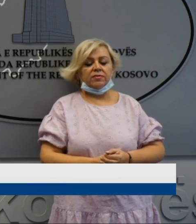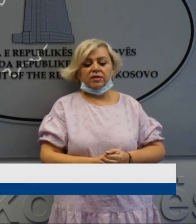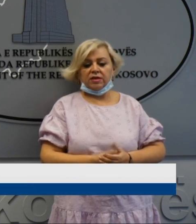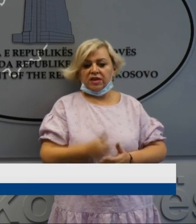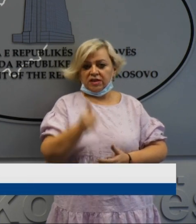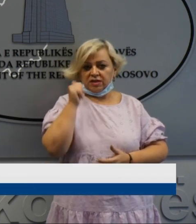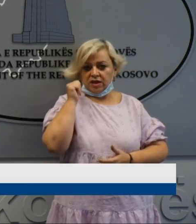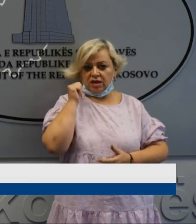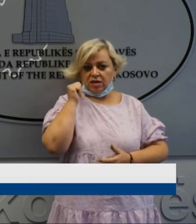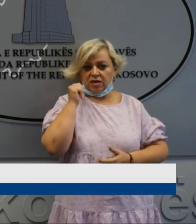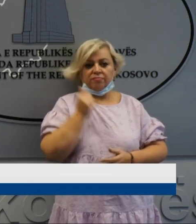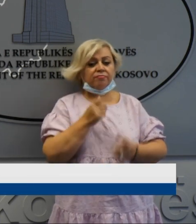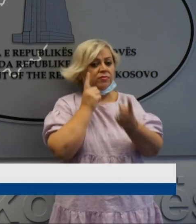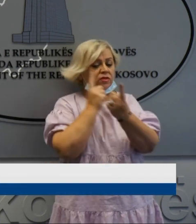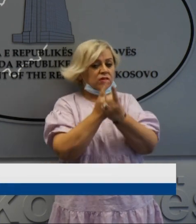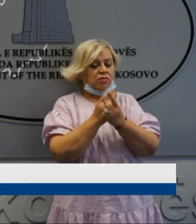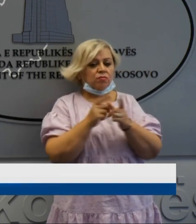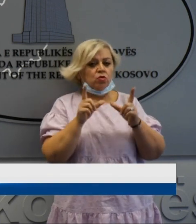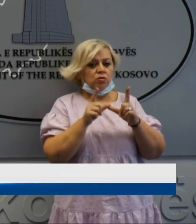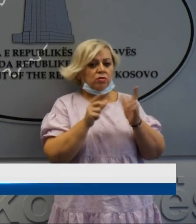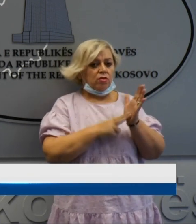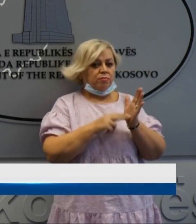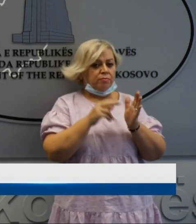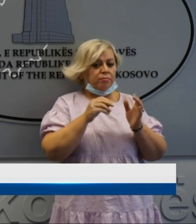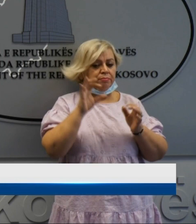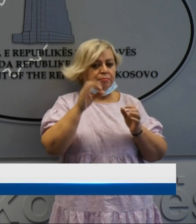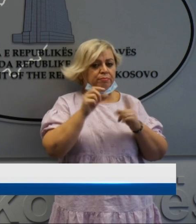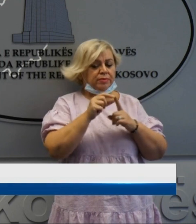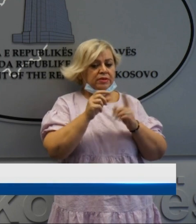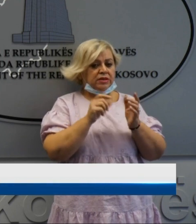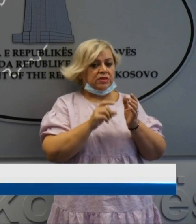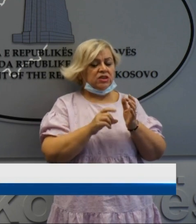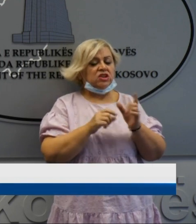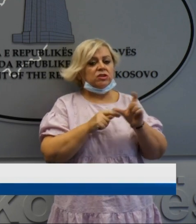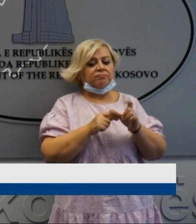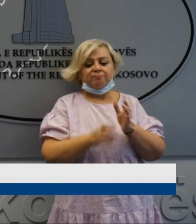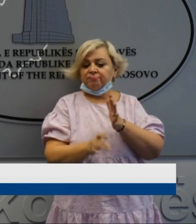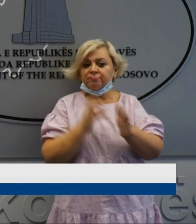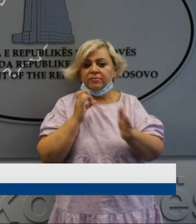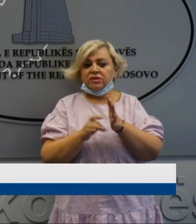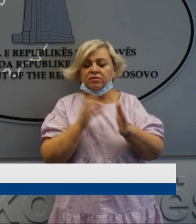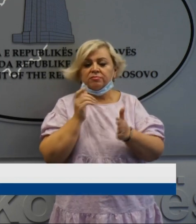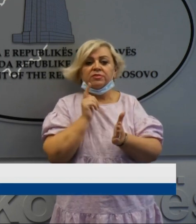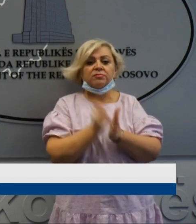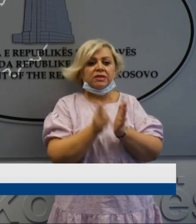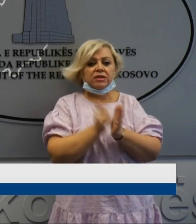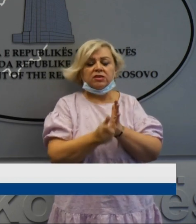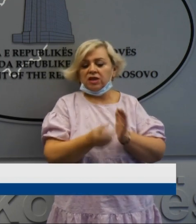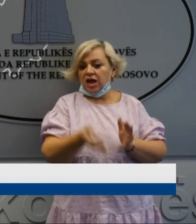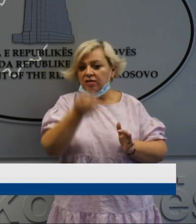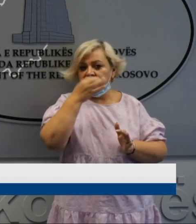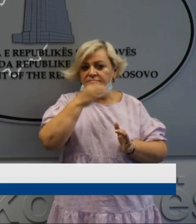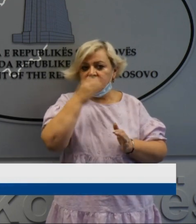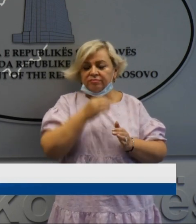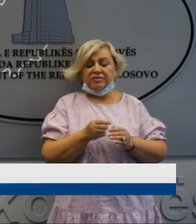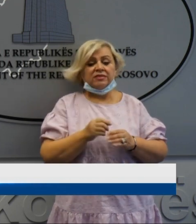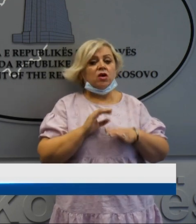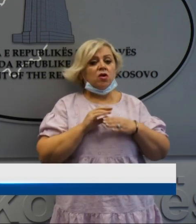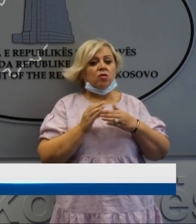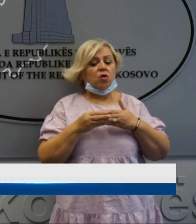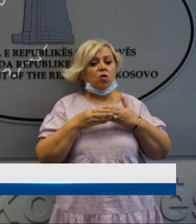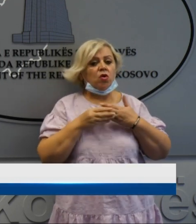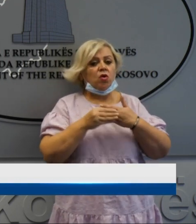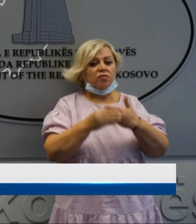Dje janë mbajtur gjithashtu takime me UNOPS për hapjen sa më të shpejt të procedurave për barna që kanë derivuar nga udhërrëfysi